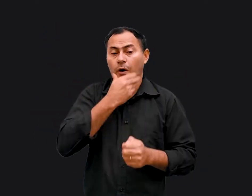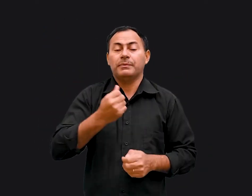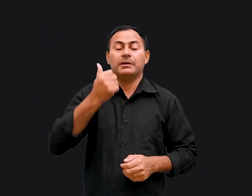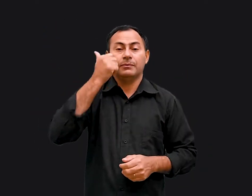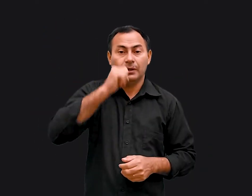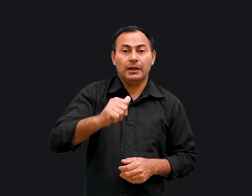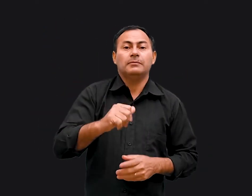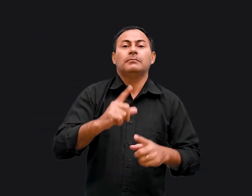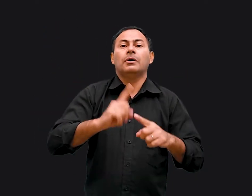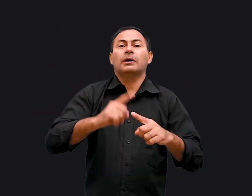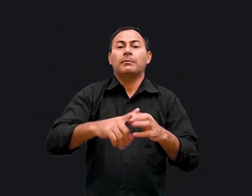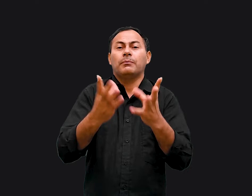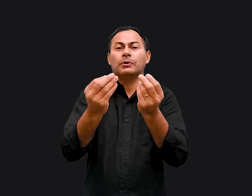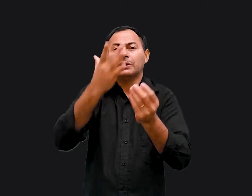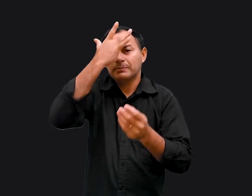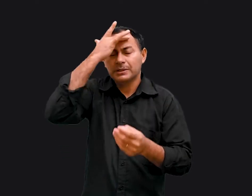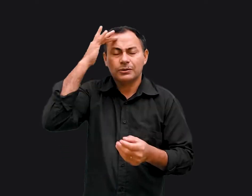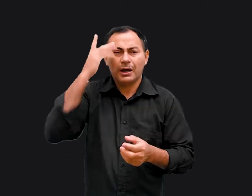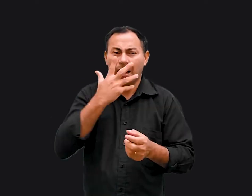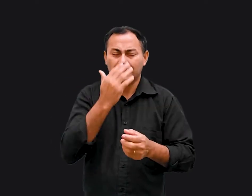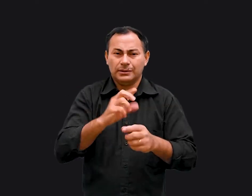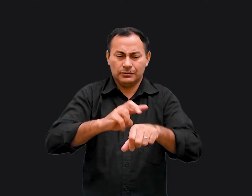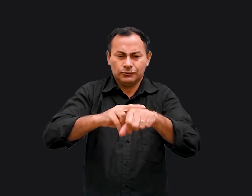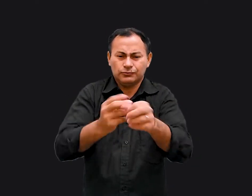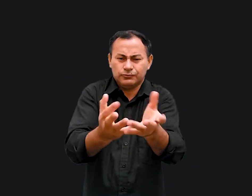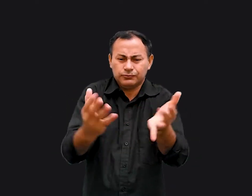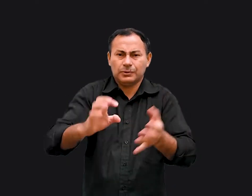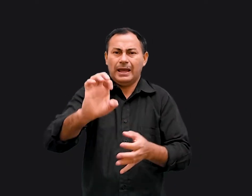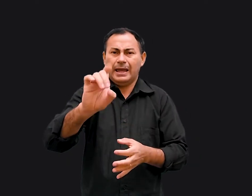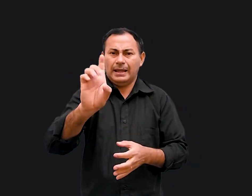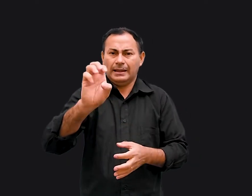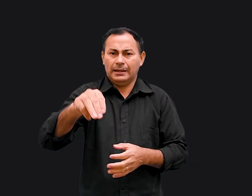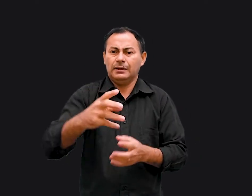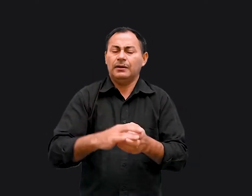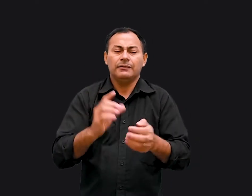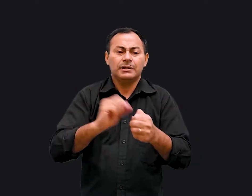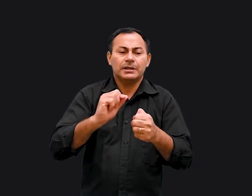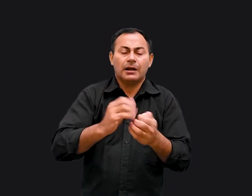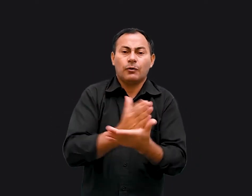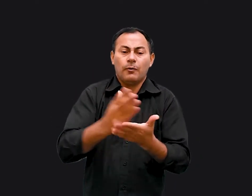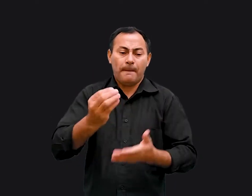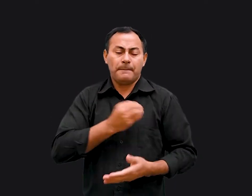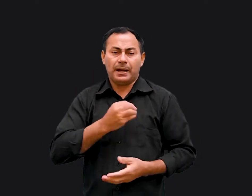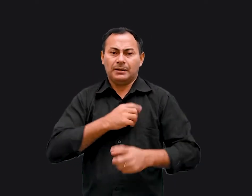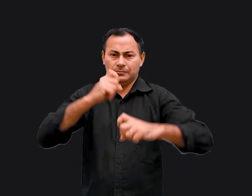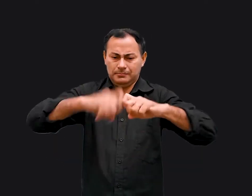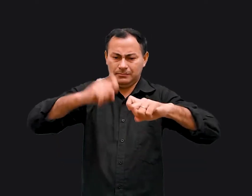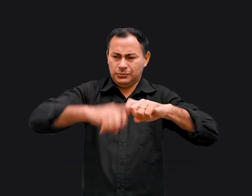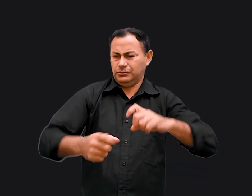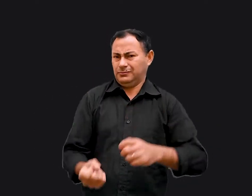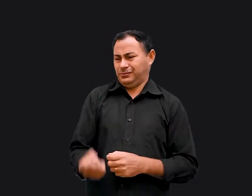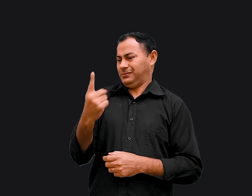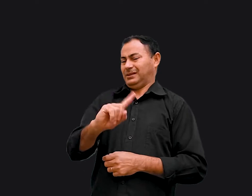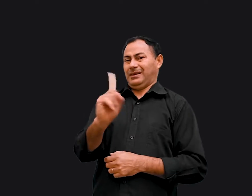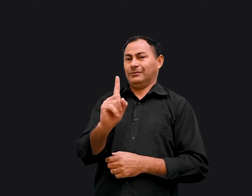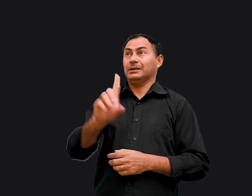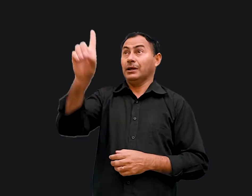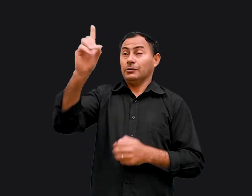quê? Muita gente acha que no Jardim do Éden eles cometeram algum tipo de pecado sexual. Isso é ridículo. Deus os fez